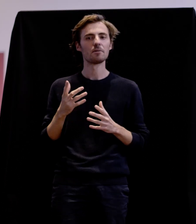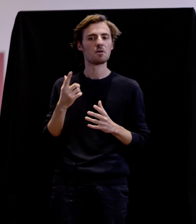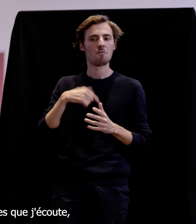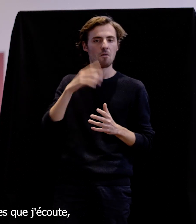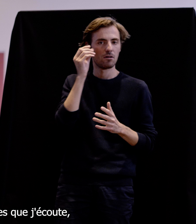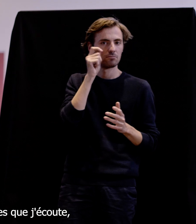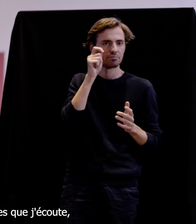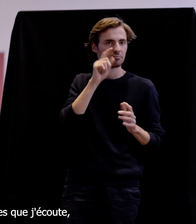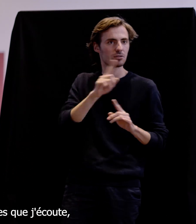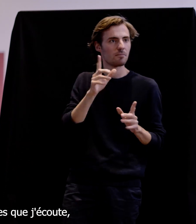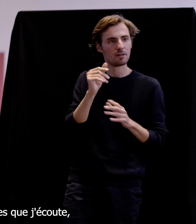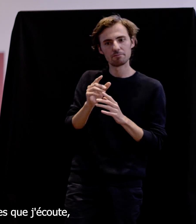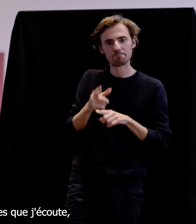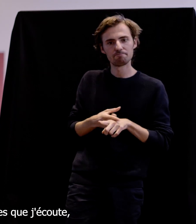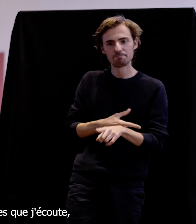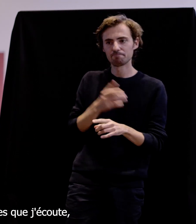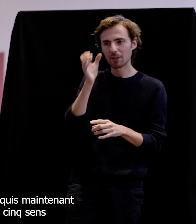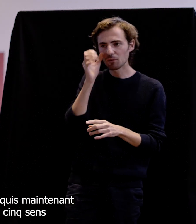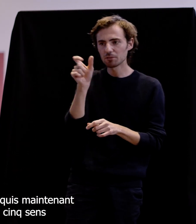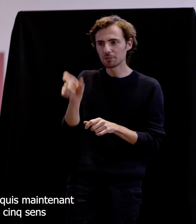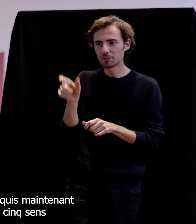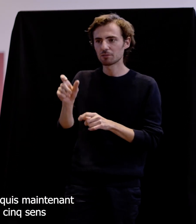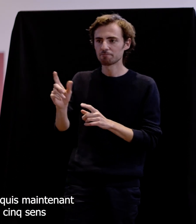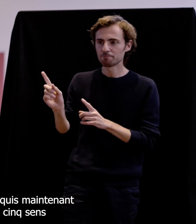toutes les personnes que j'écoute, hein,